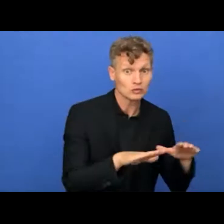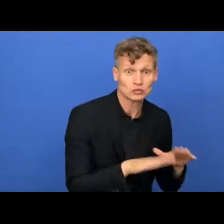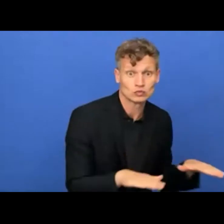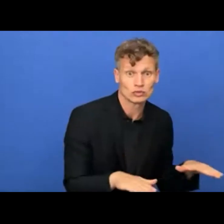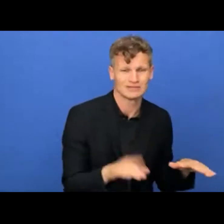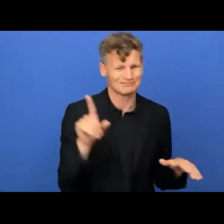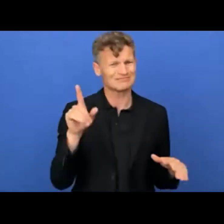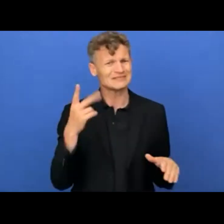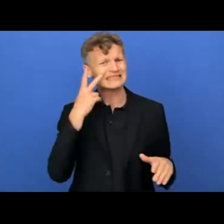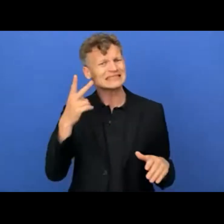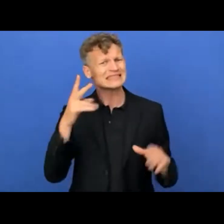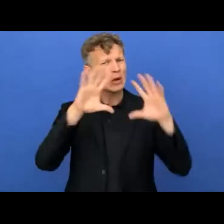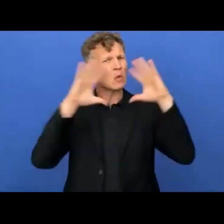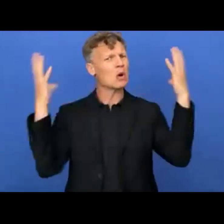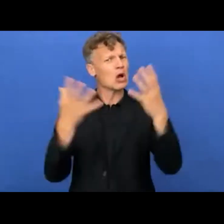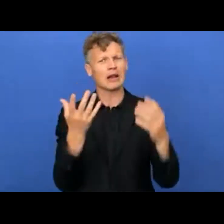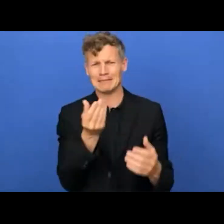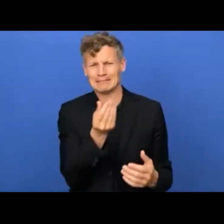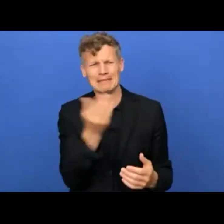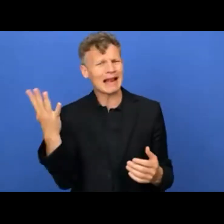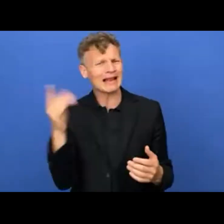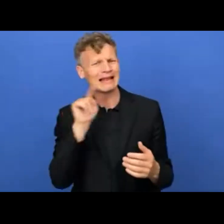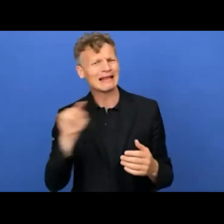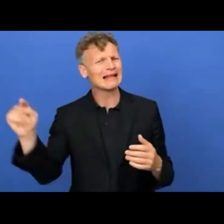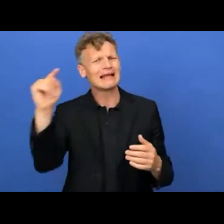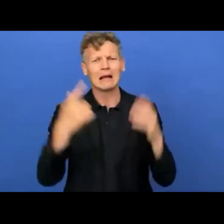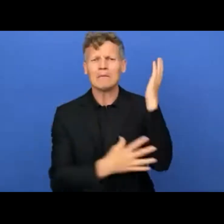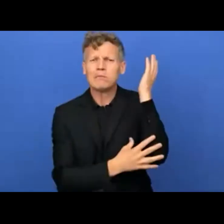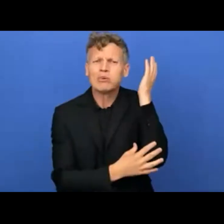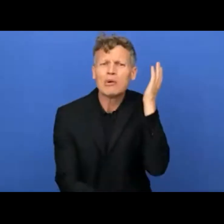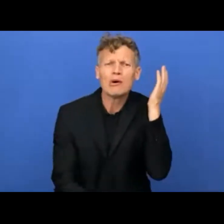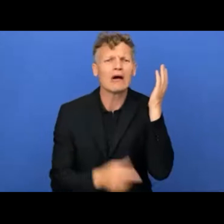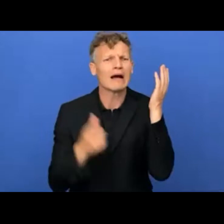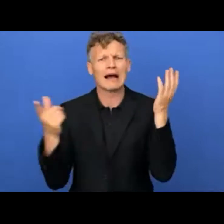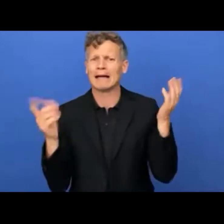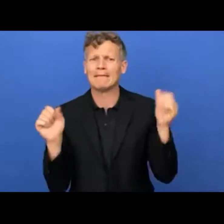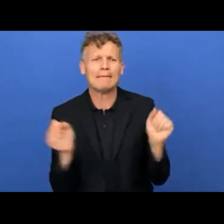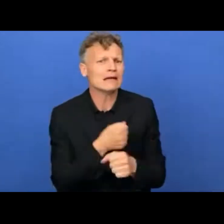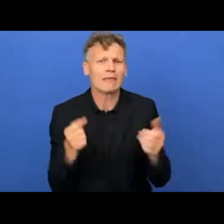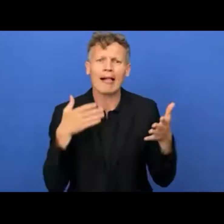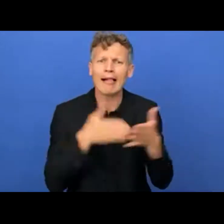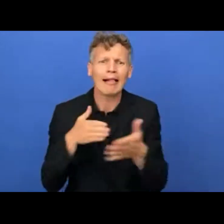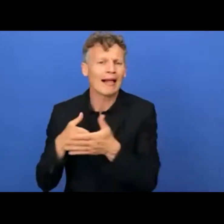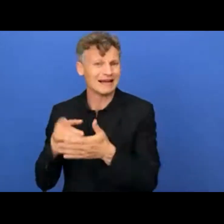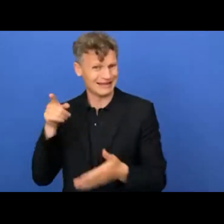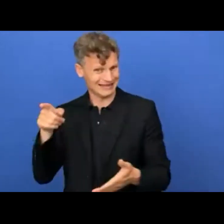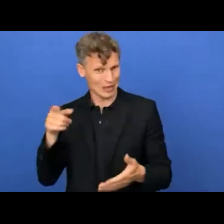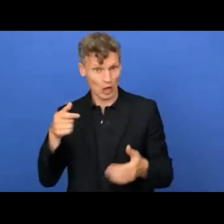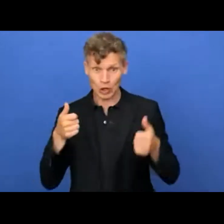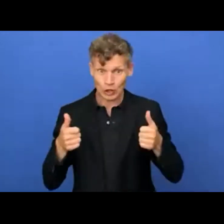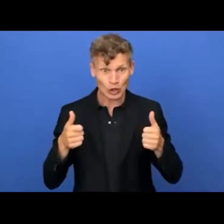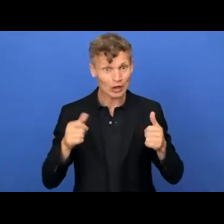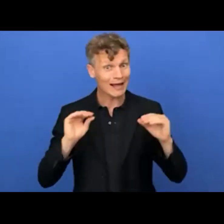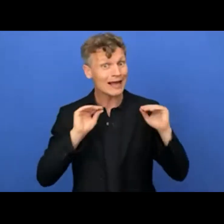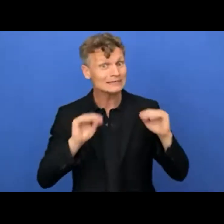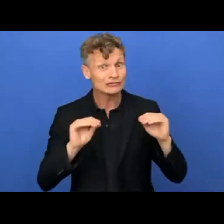La vérité, c'est que les enfants les plus défavorisés ont plus de risques de ne pas avoir l'opportunité d'avoir un bon début à